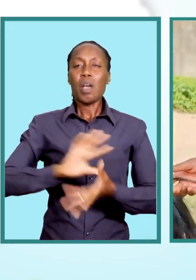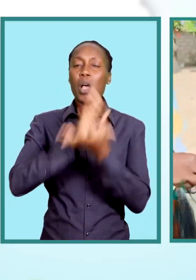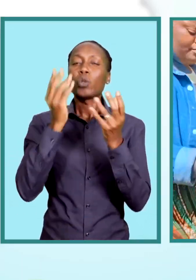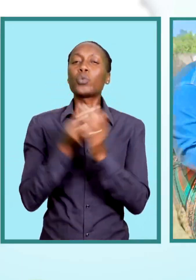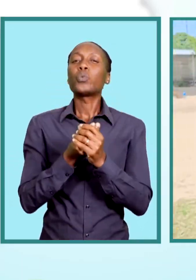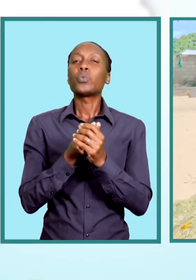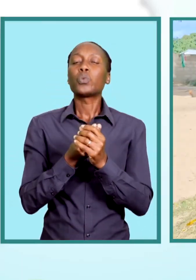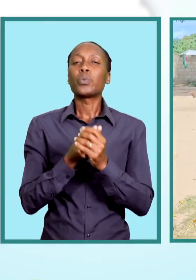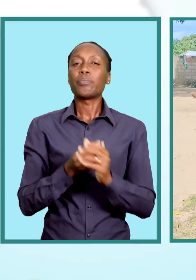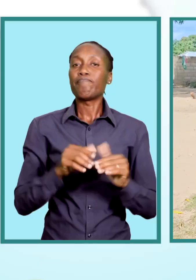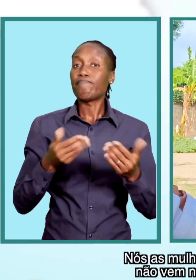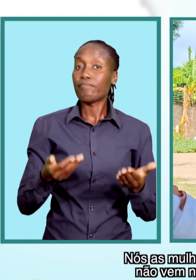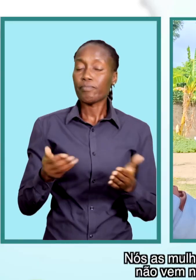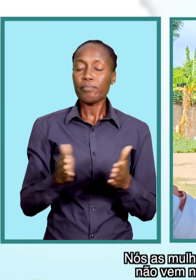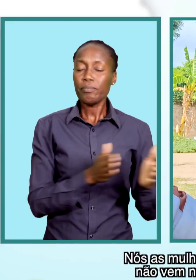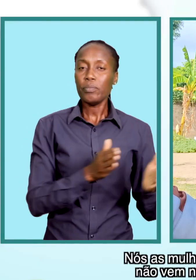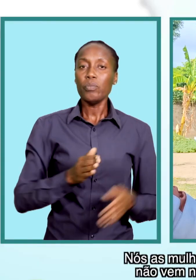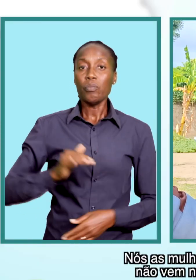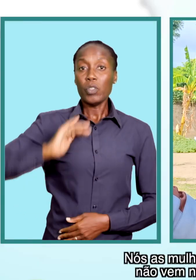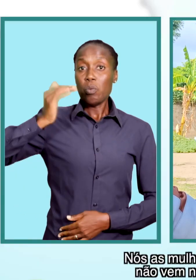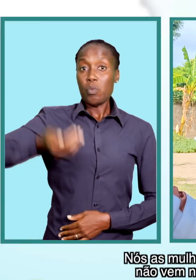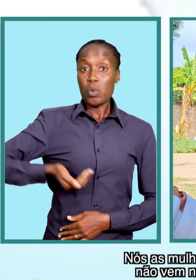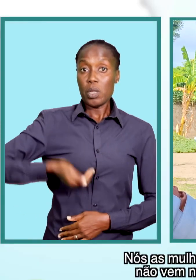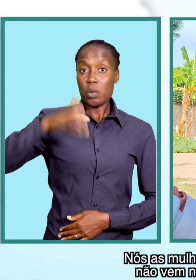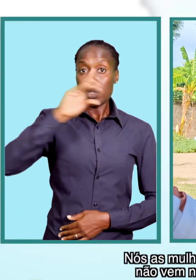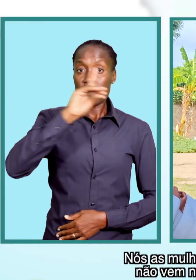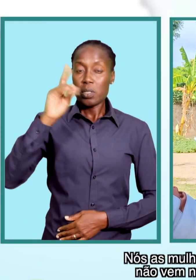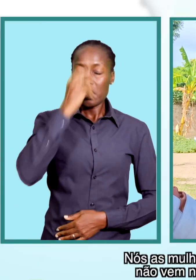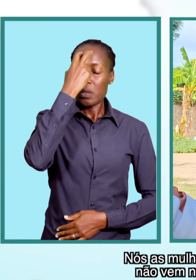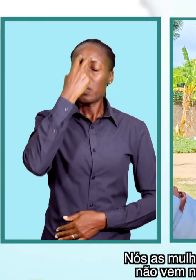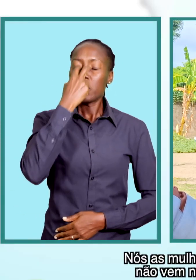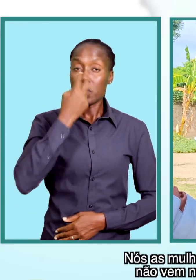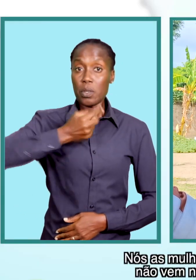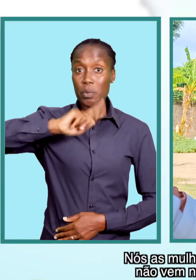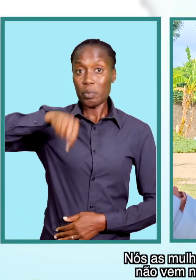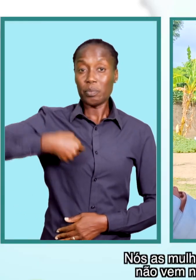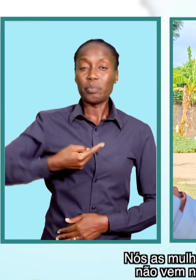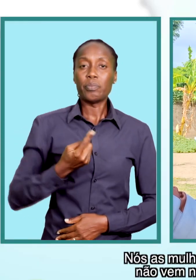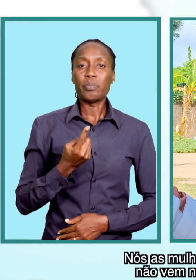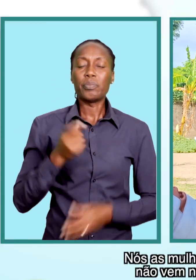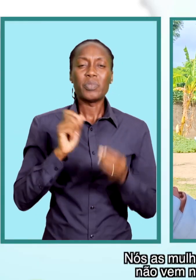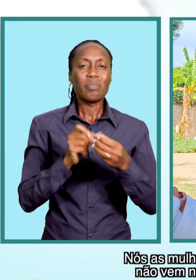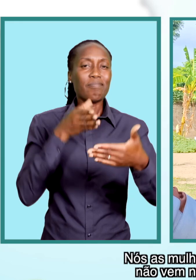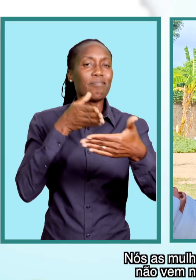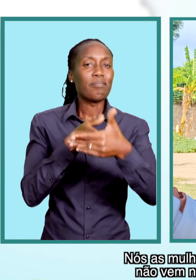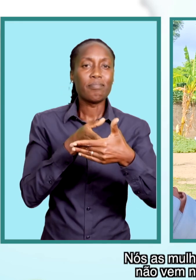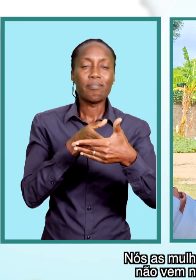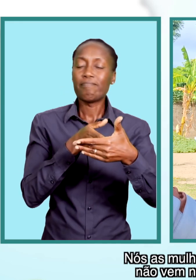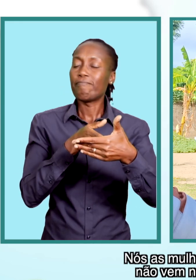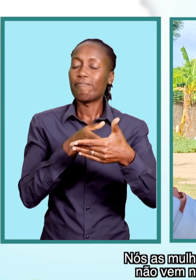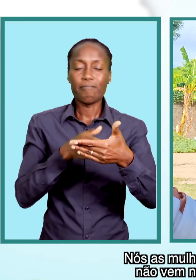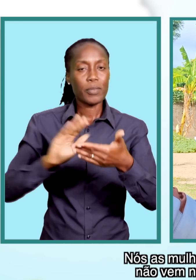recomeçar todos os dias. Nós, as mulheres com deficiência visual, a deficiência não veio nos